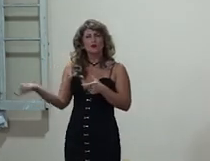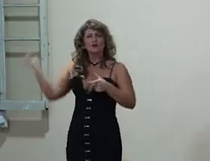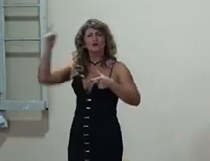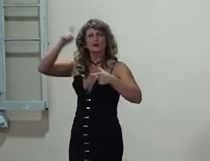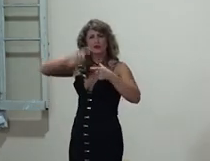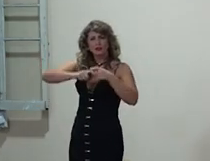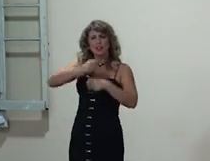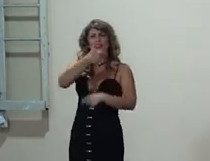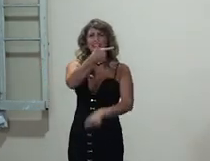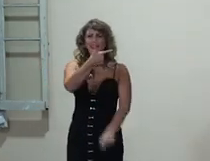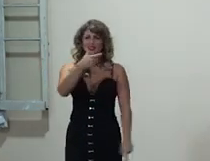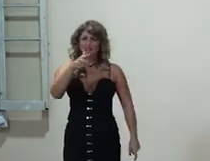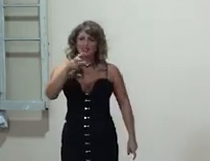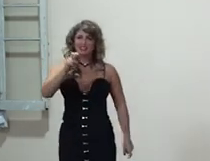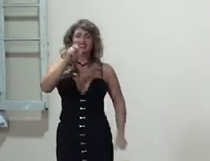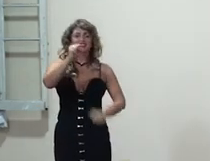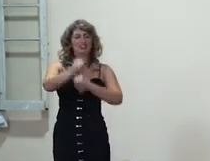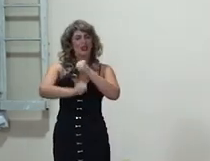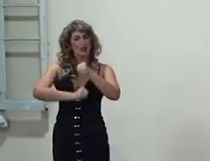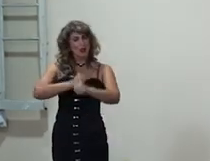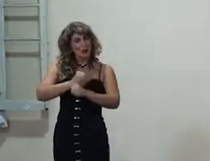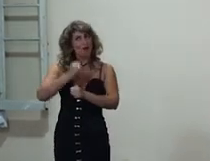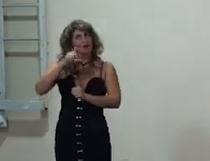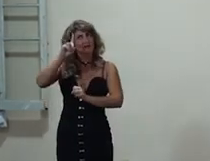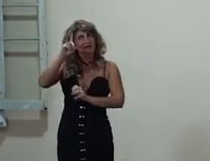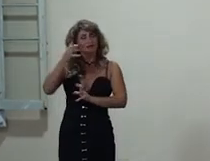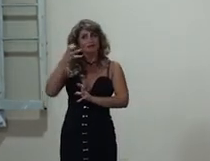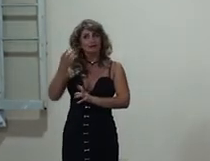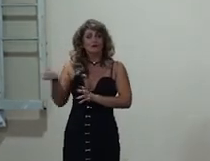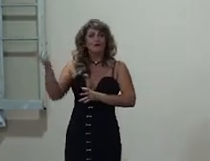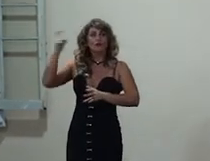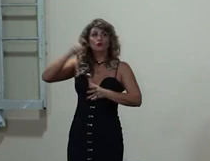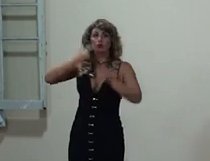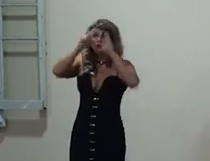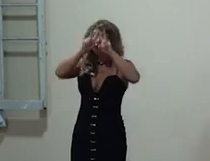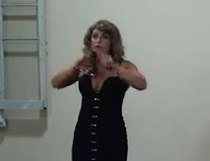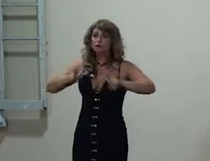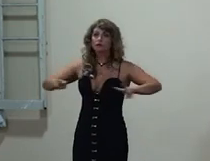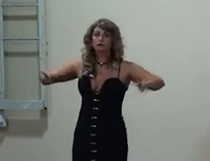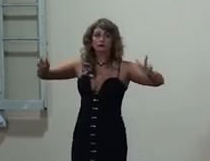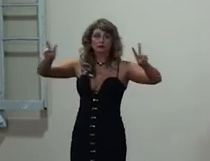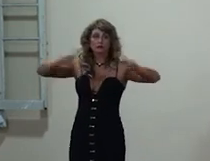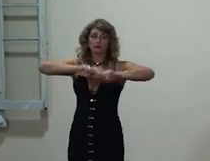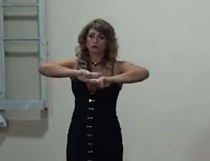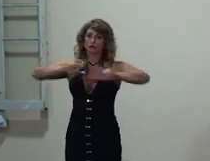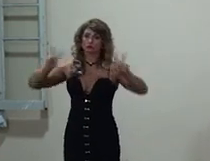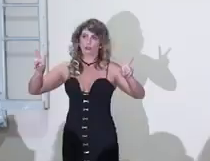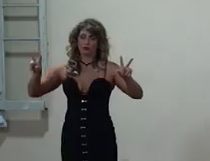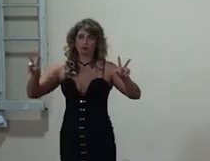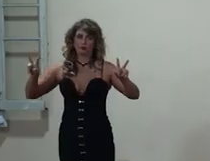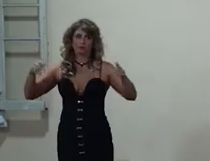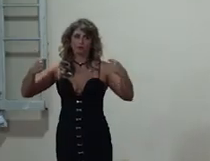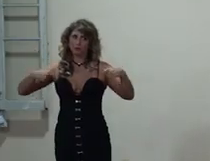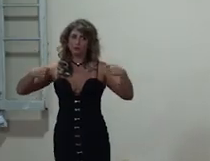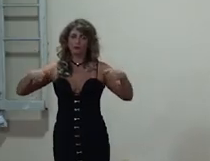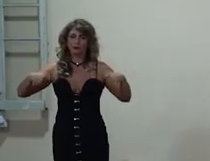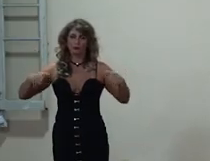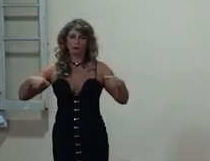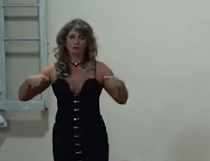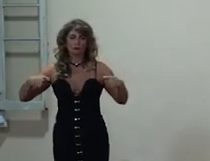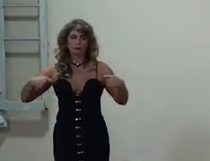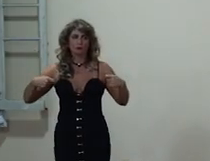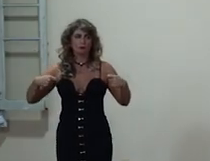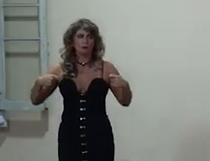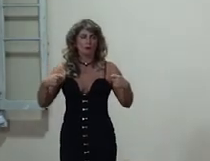25 anos, se Deus quiser voltarei, mas com uma visão absolutamente diferente.